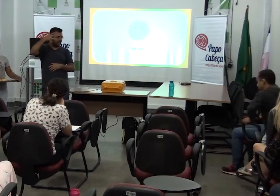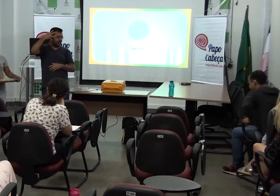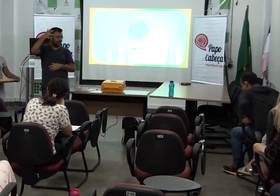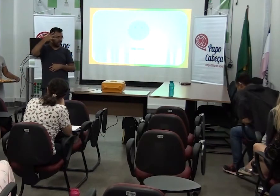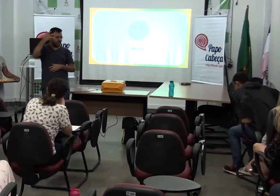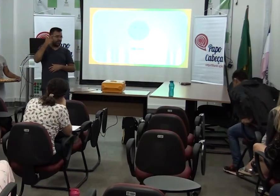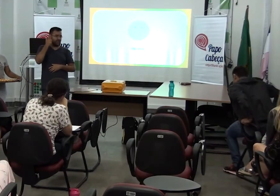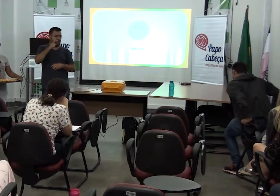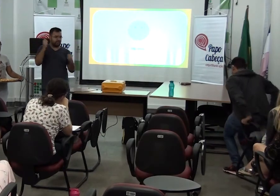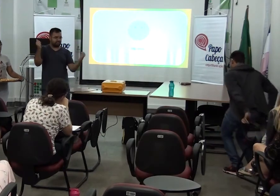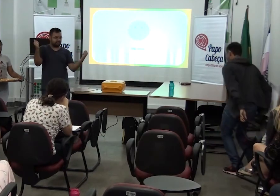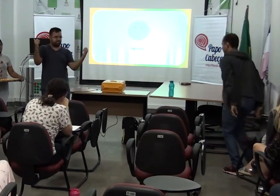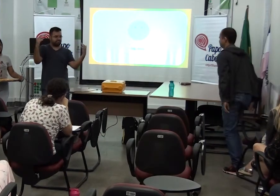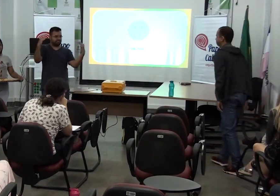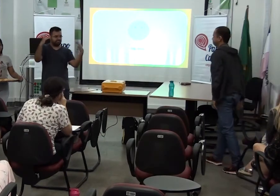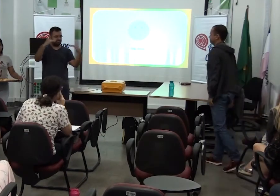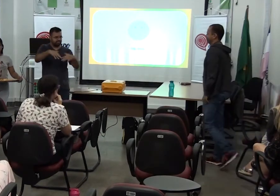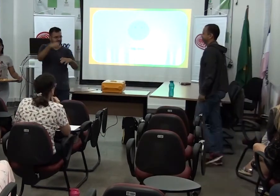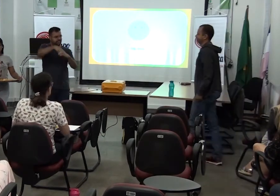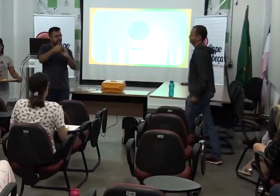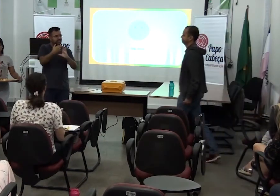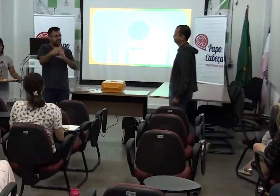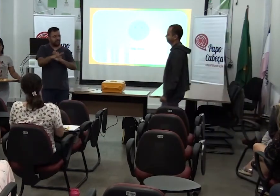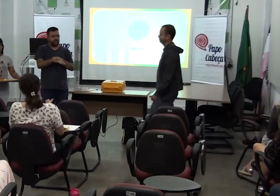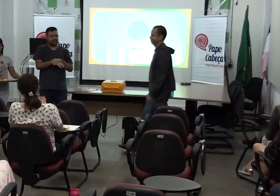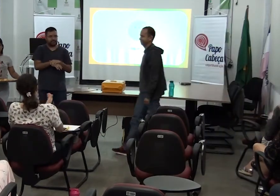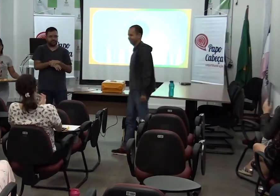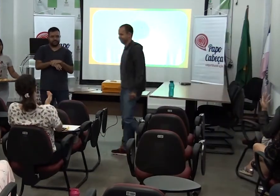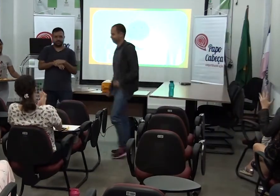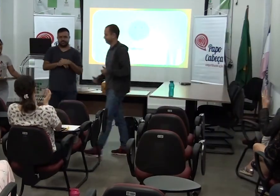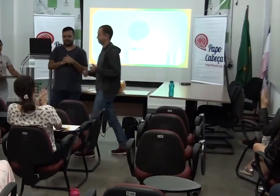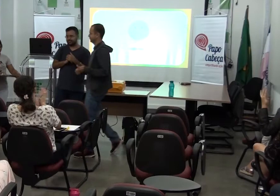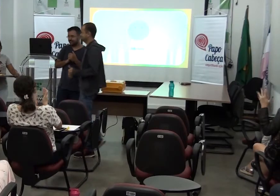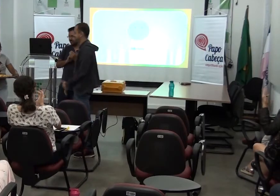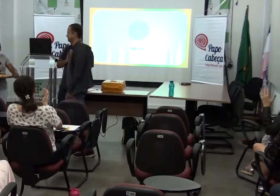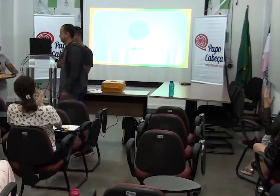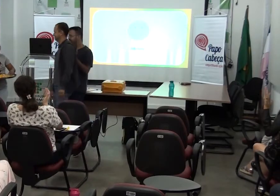maior mobilização interna de participantes.